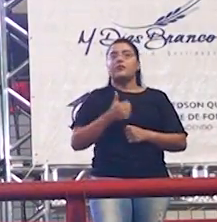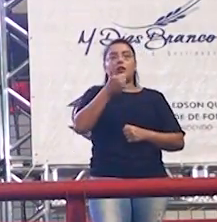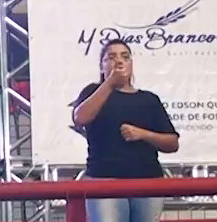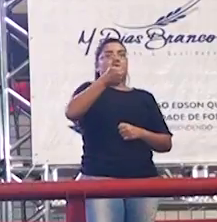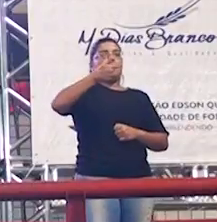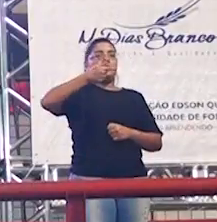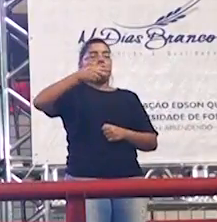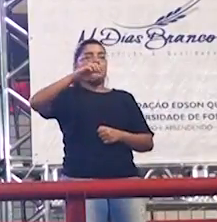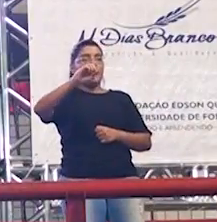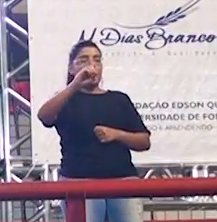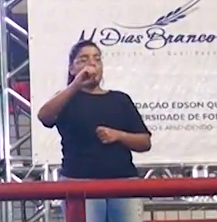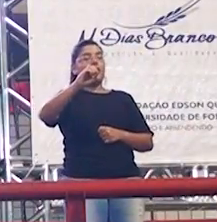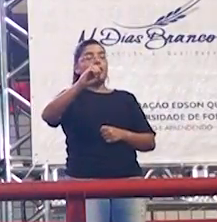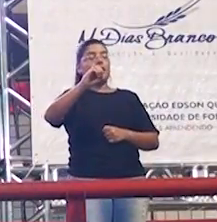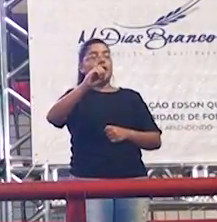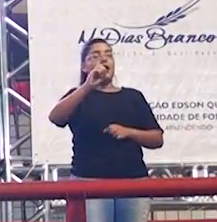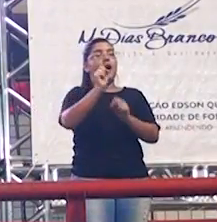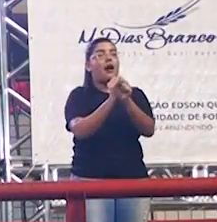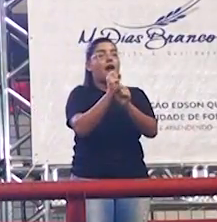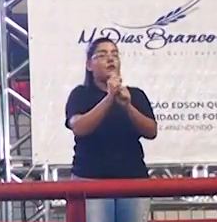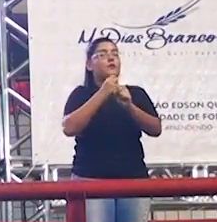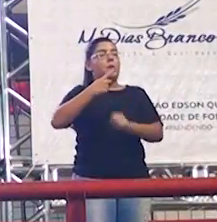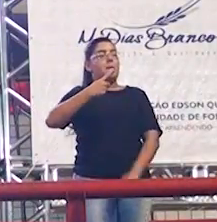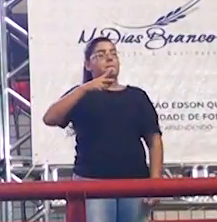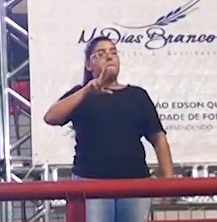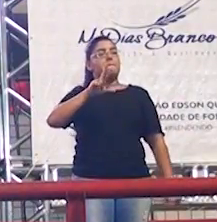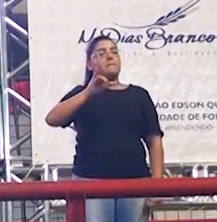170 anos da Primavera dos Povos.